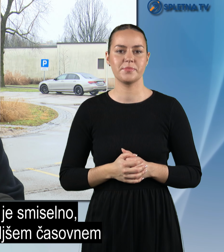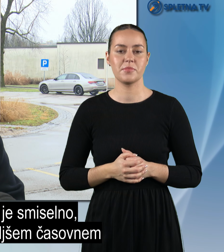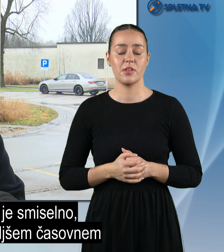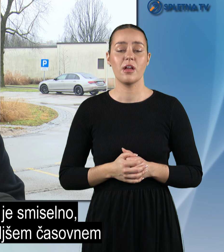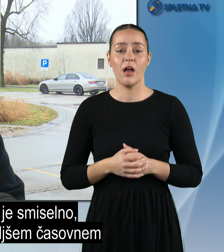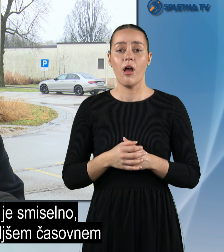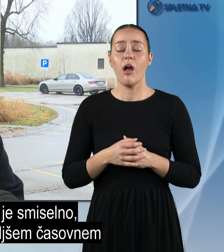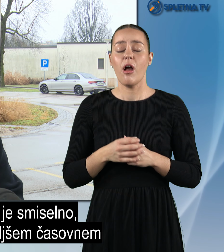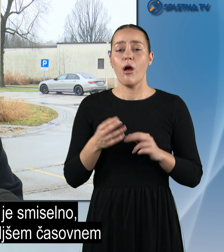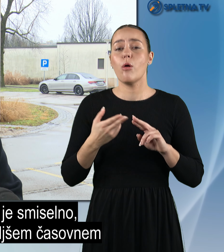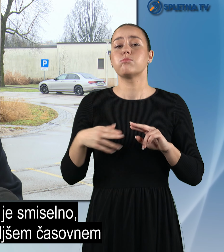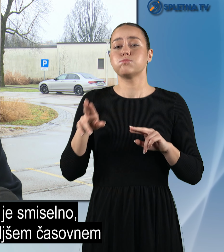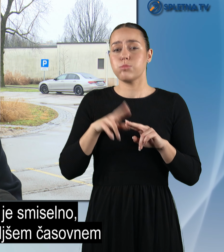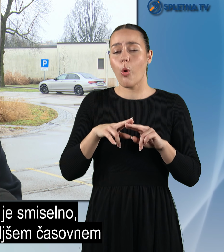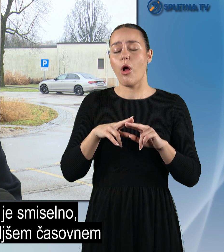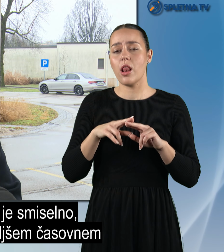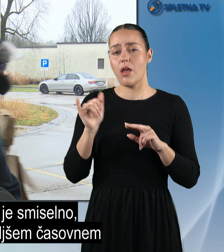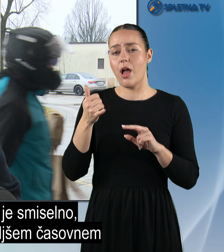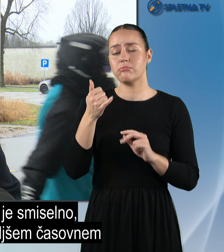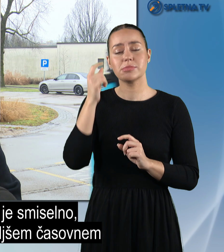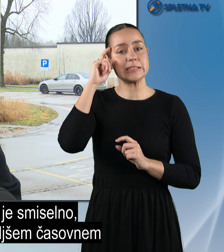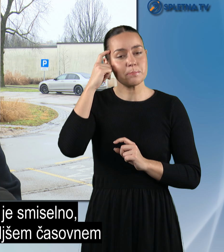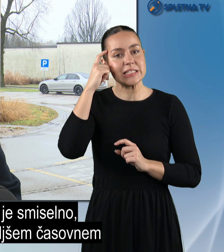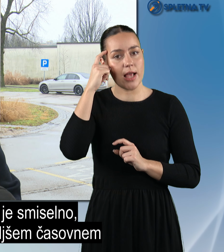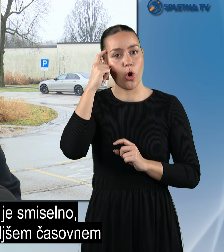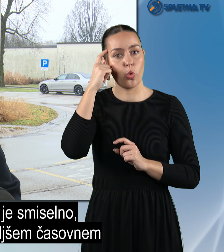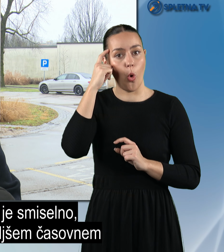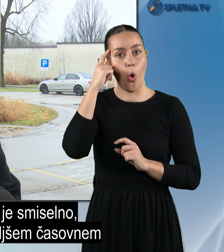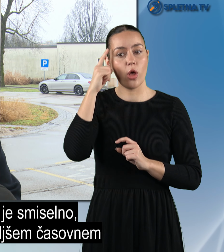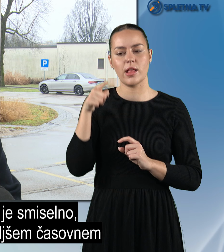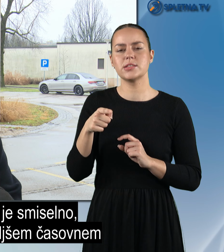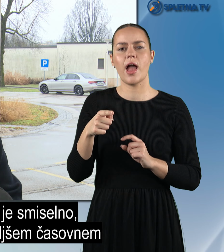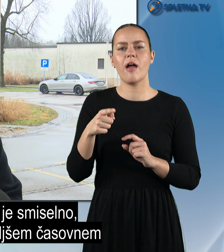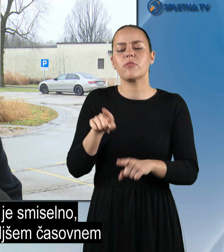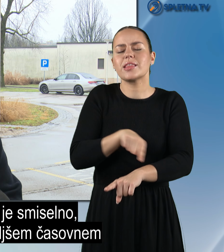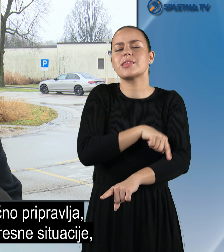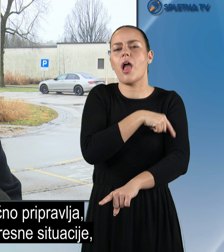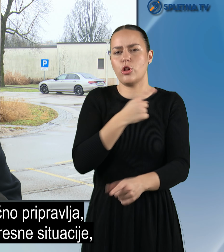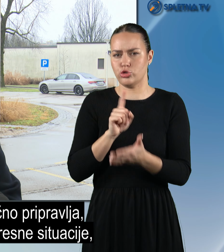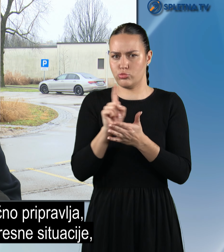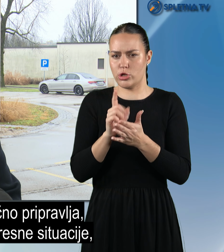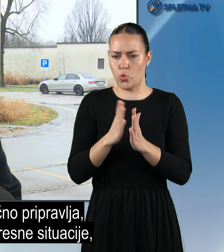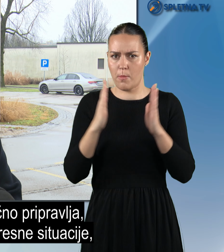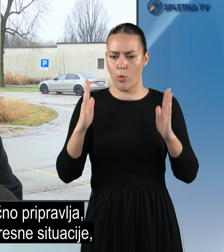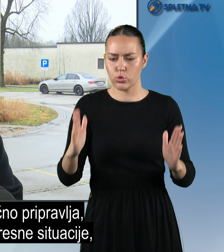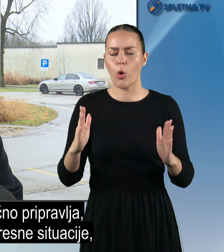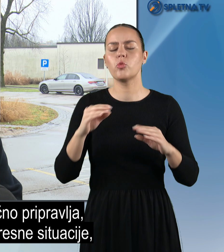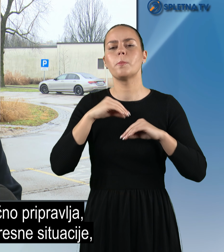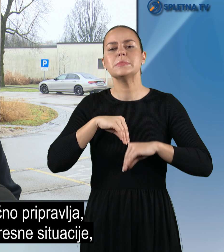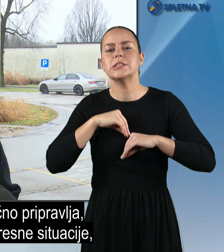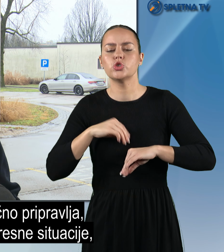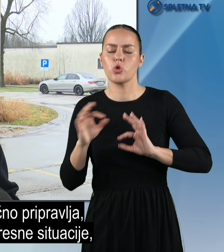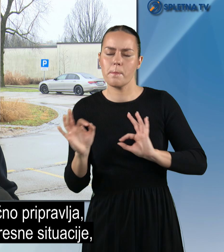Bistveno bolj je seveda potem smiselno, da se v enem daljšem časovnem obdobju psihično